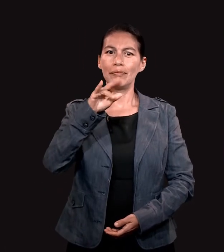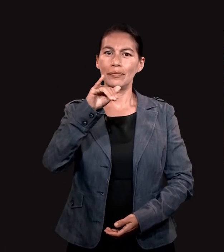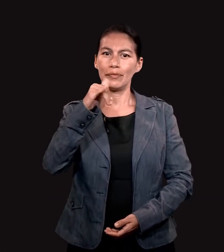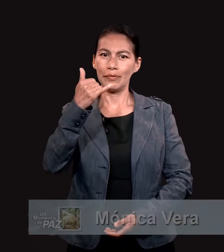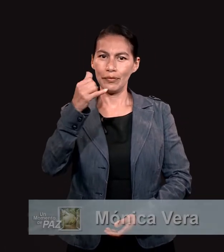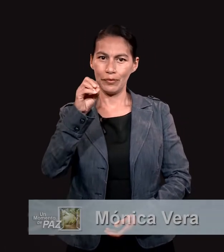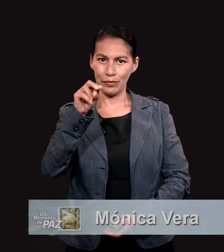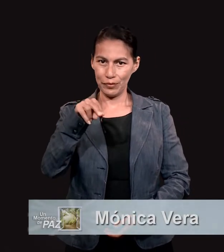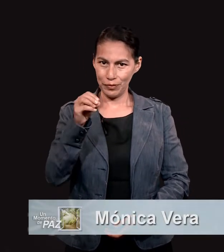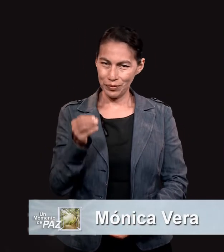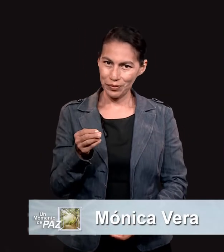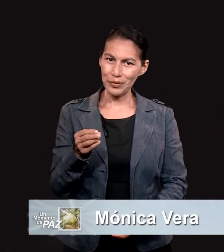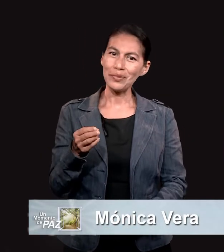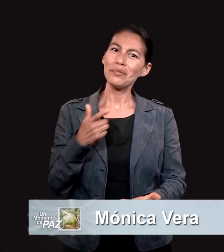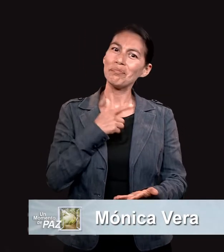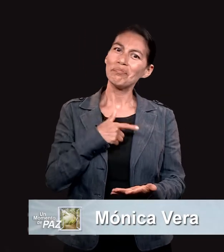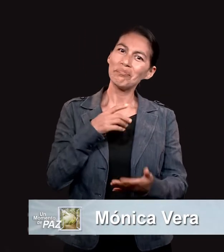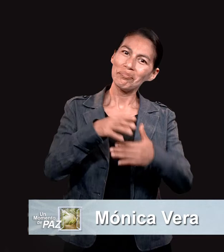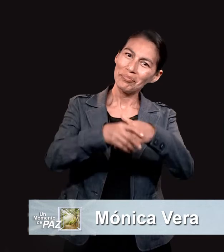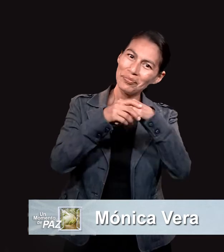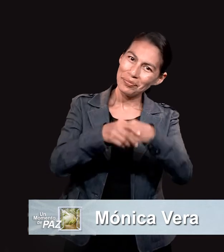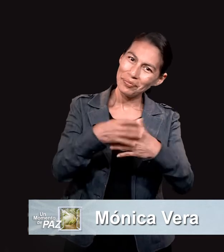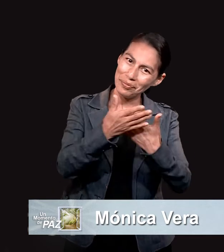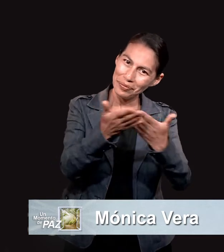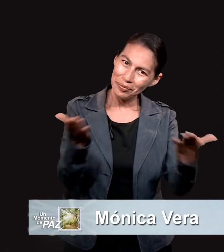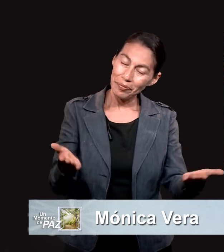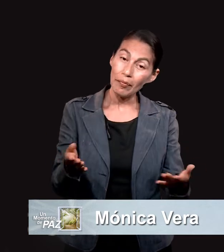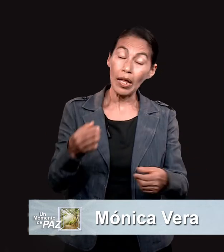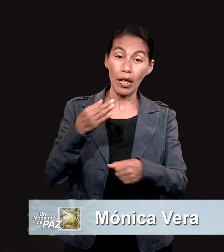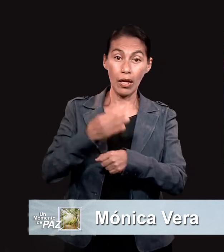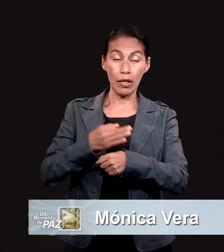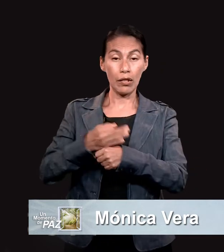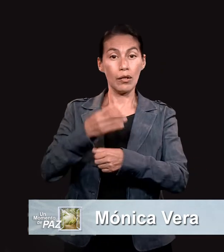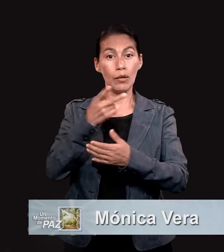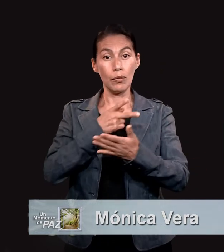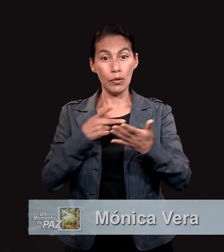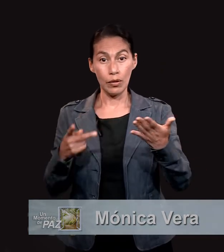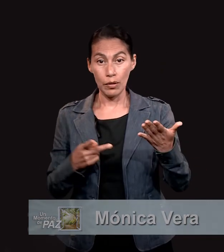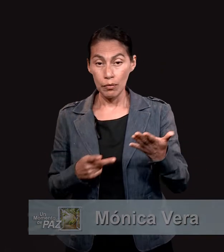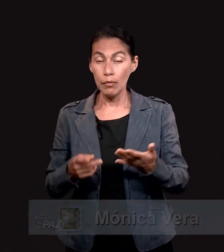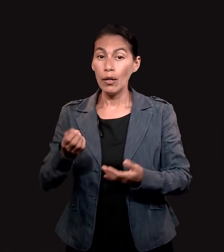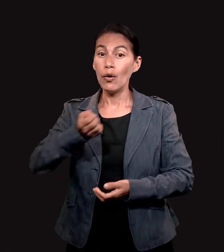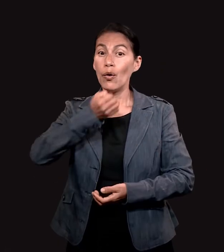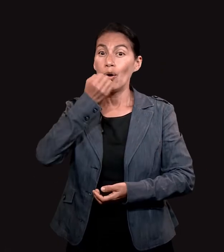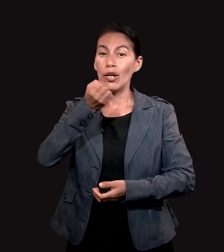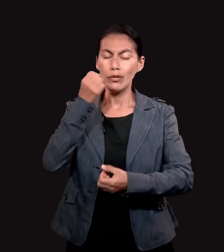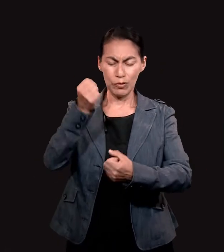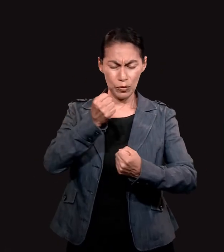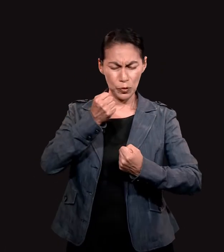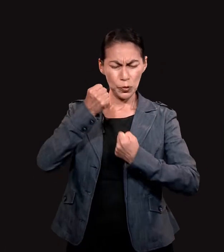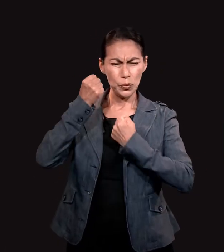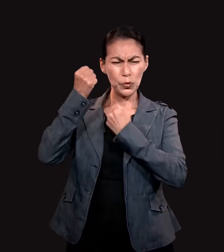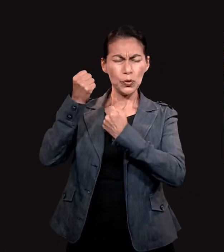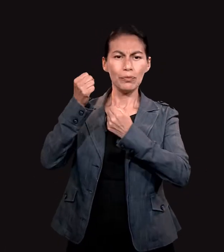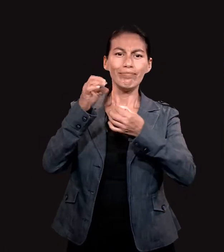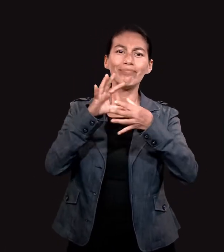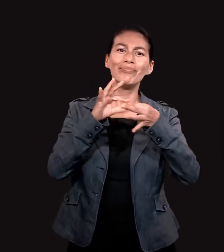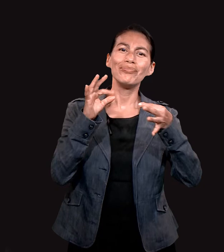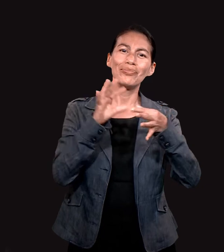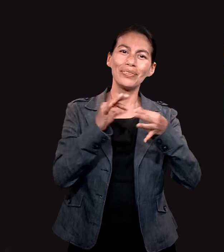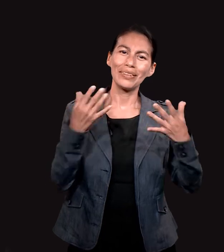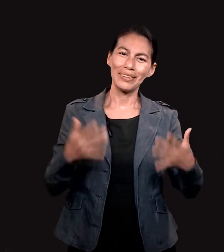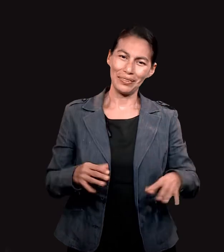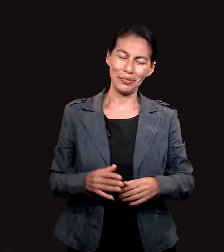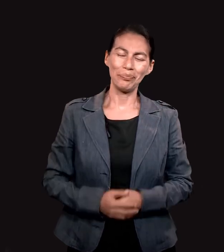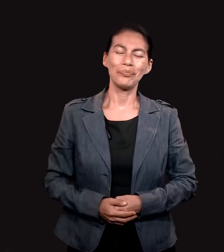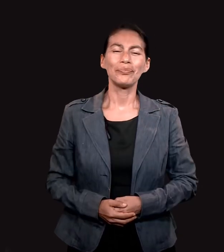ustedes. Desde luego, este programa es para hablar del poder de la oración. Muchas veces Dios nos